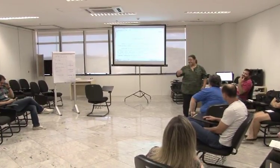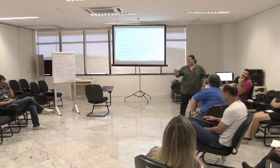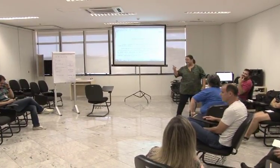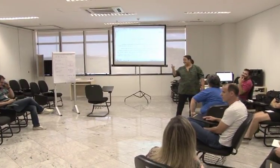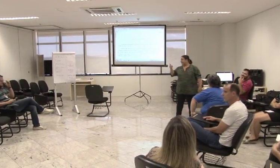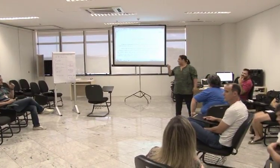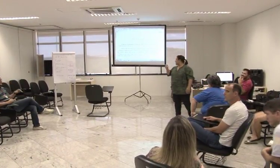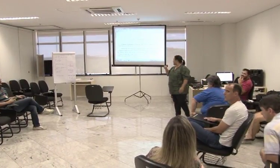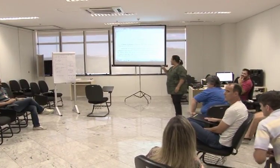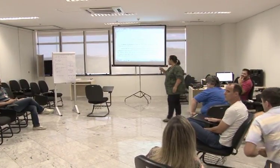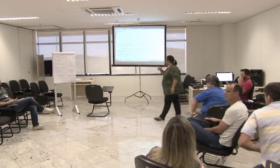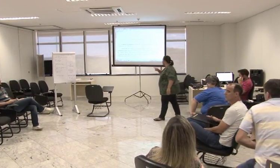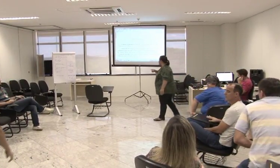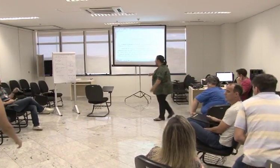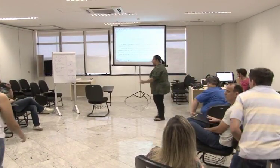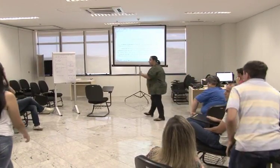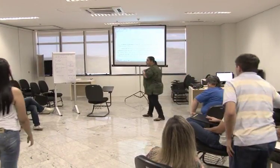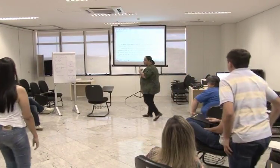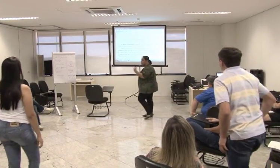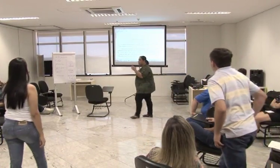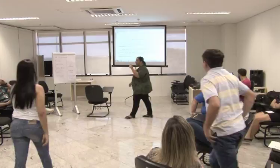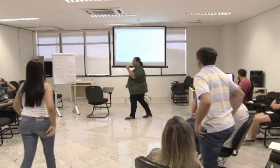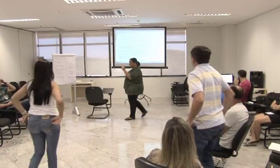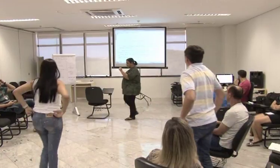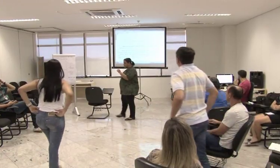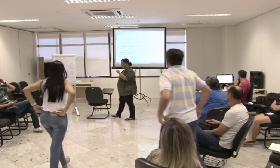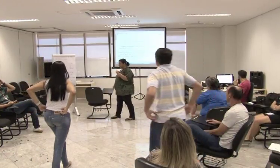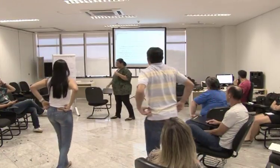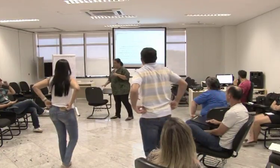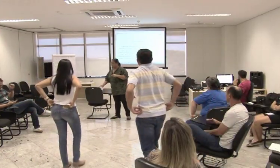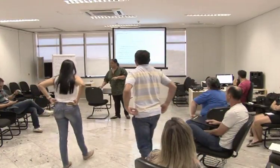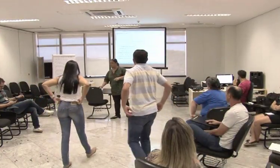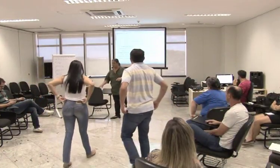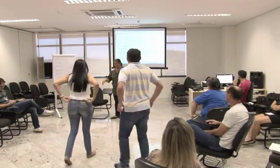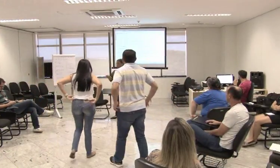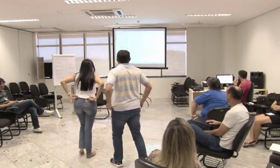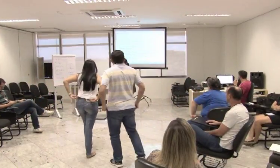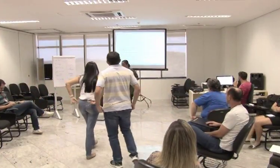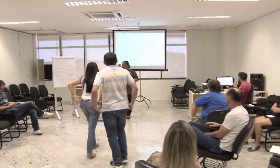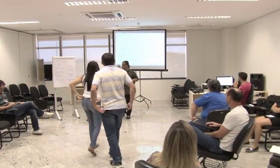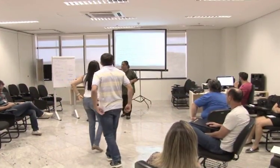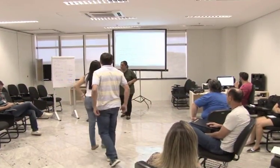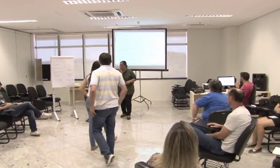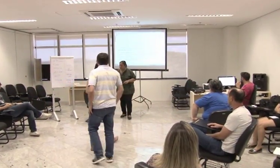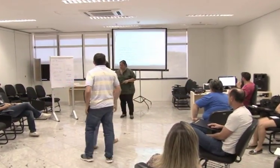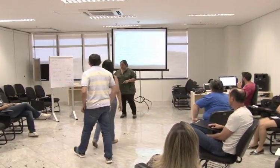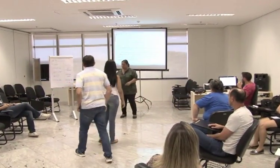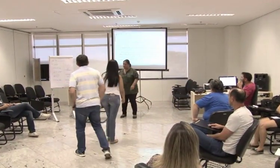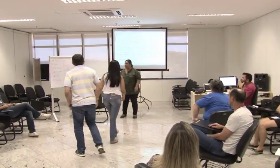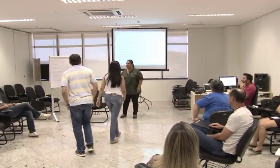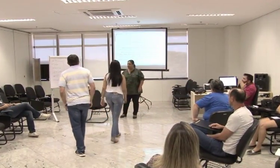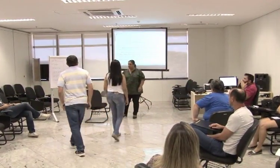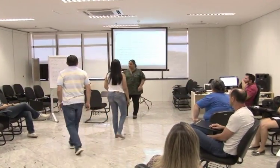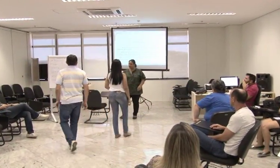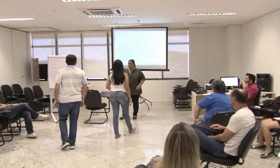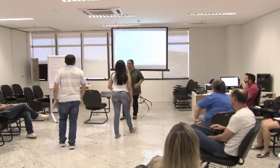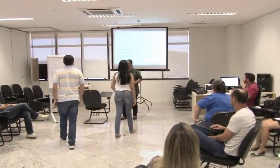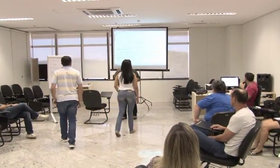Bonitinho. Eu sou gaga em língua de sinais. Você é direta. Então, assim,